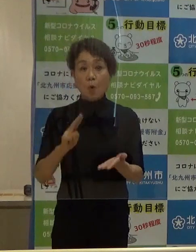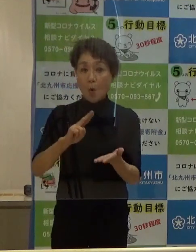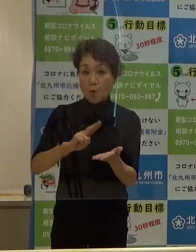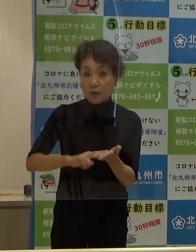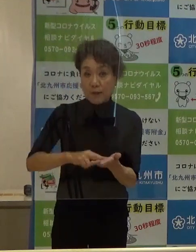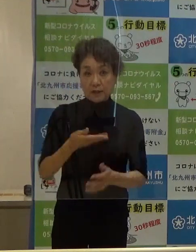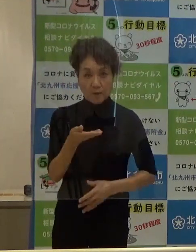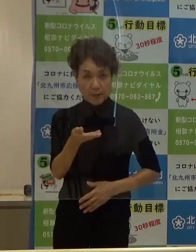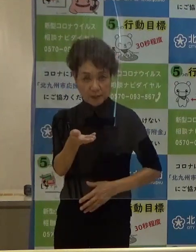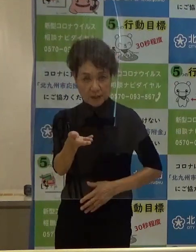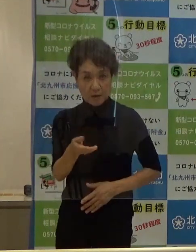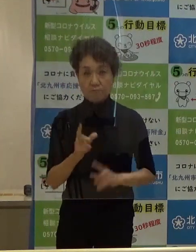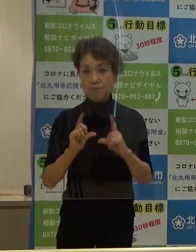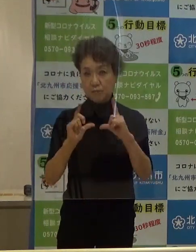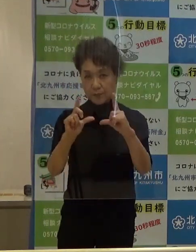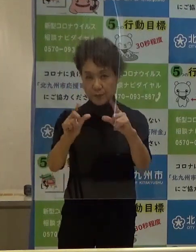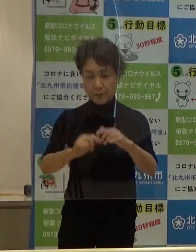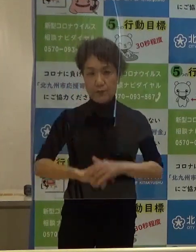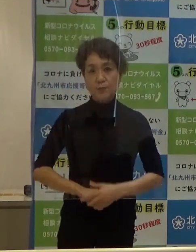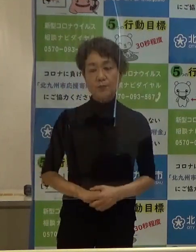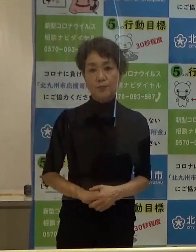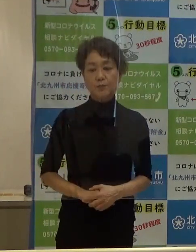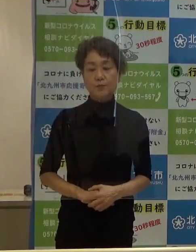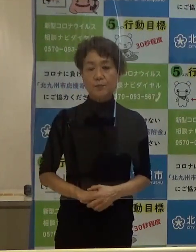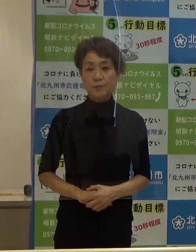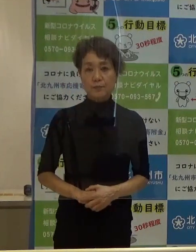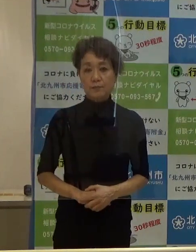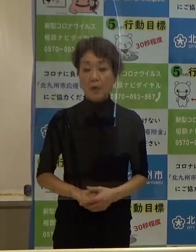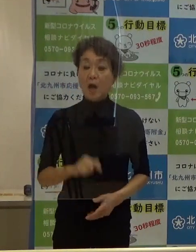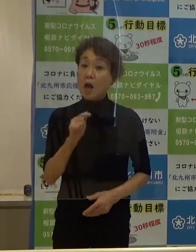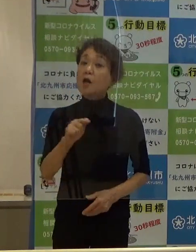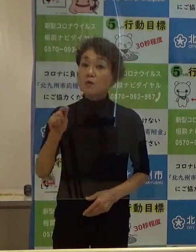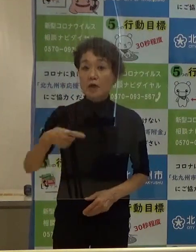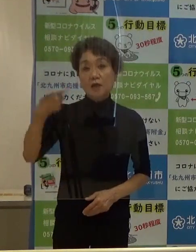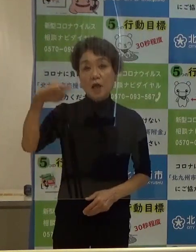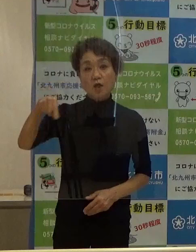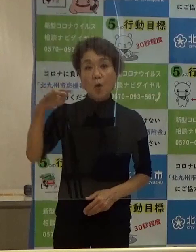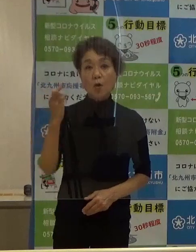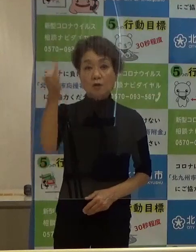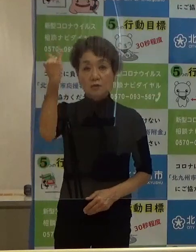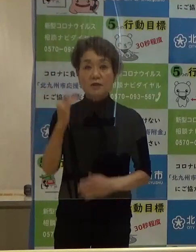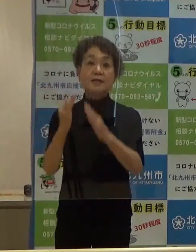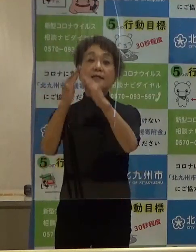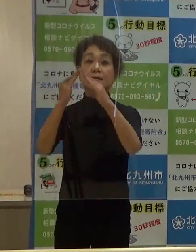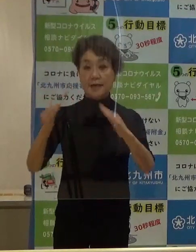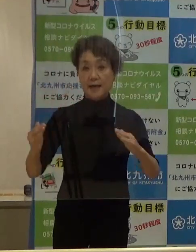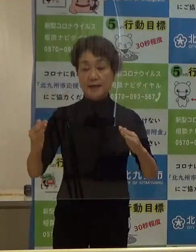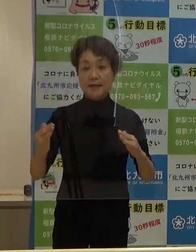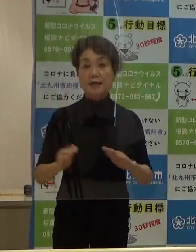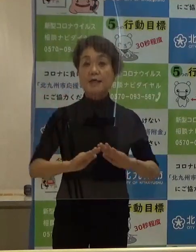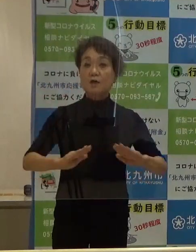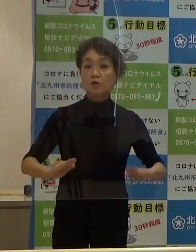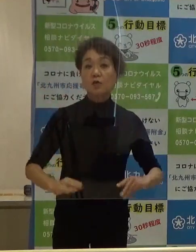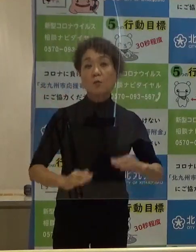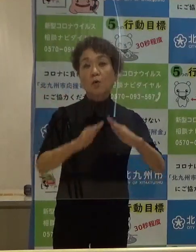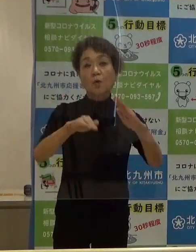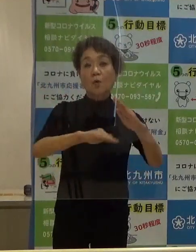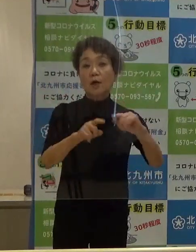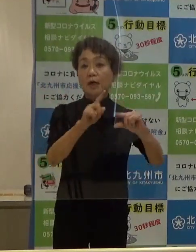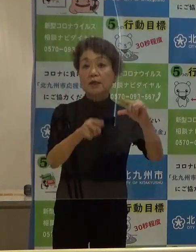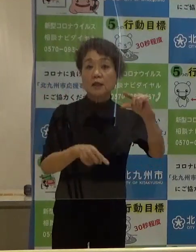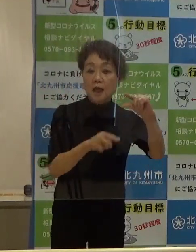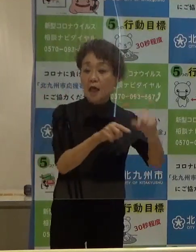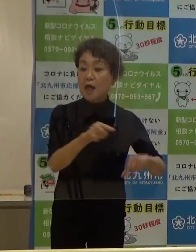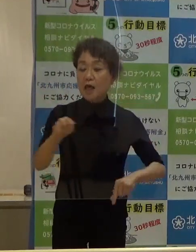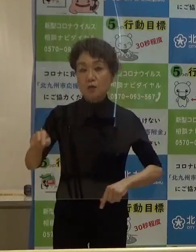しょうか。 はい、それぞれ、教育委員会あるいは子ども家庭局というふうに分